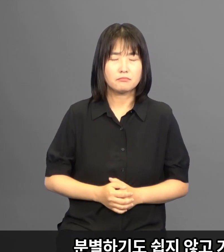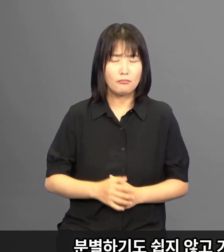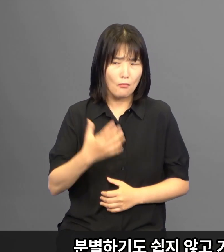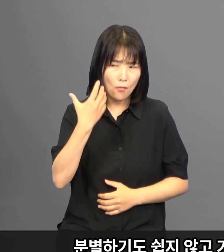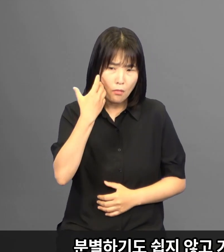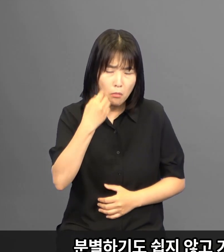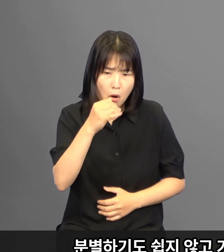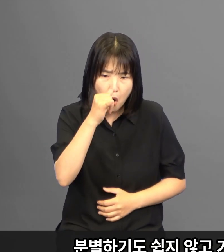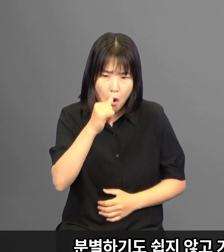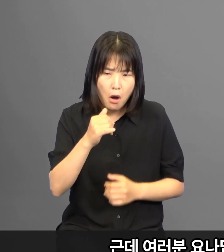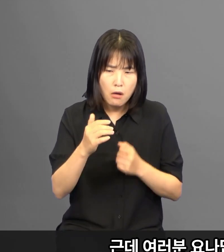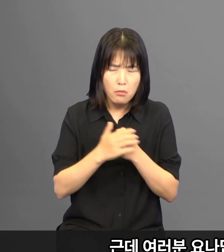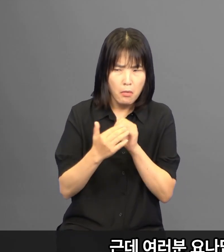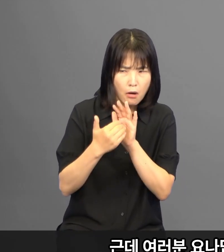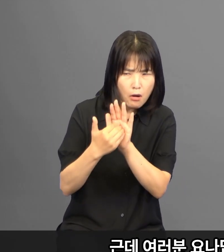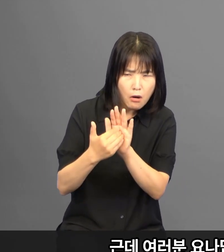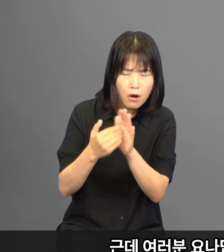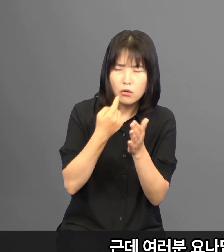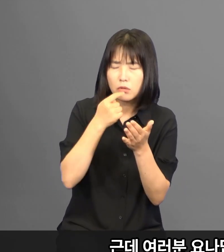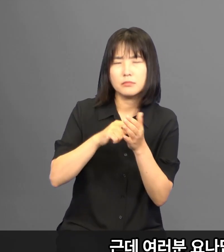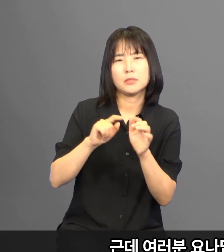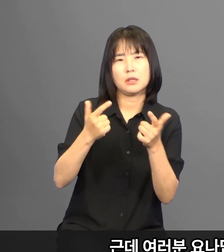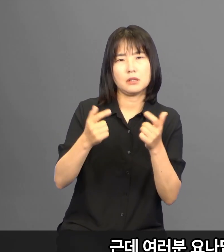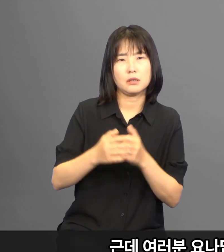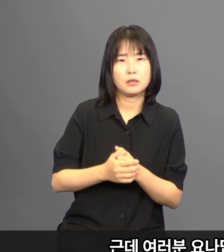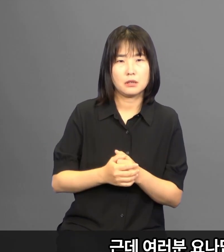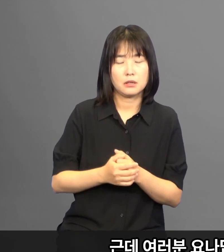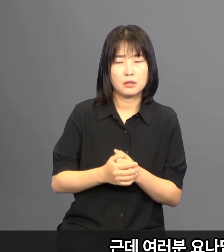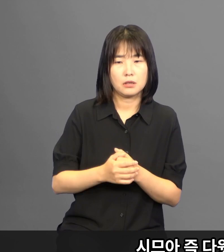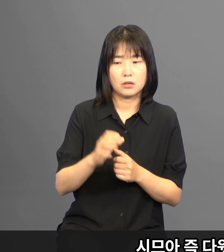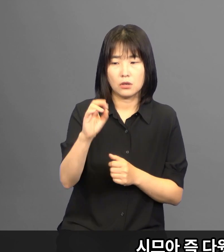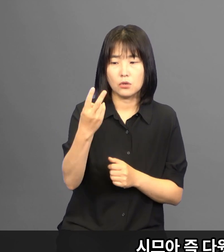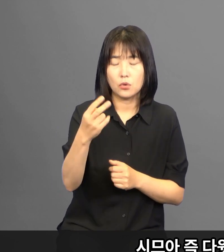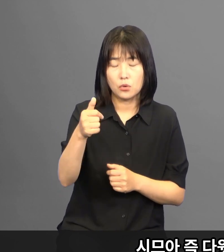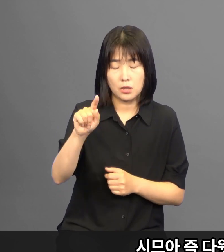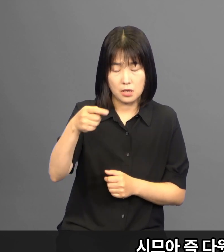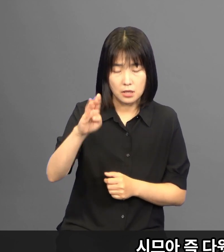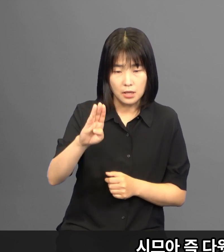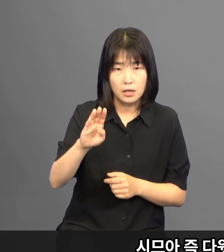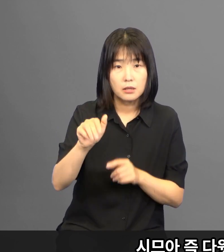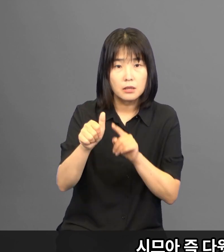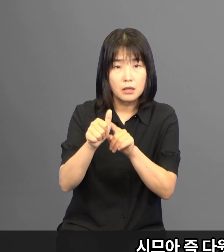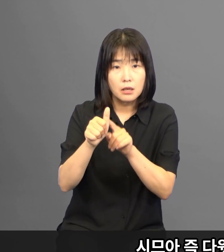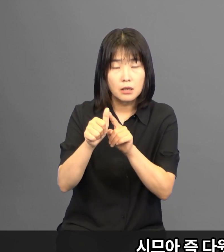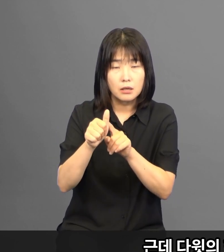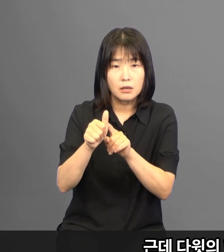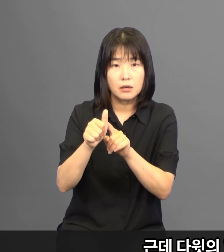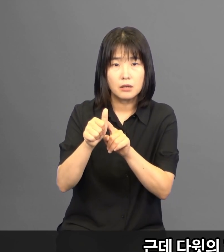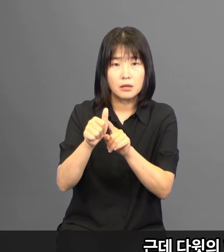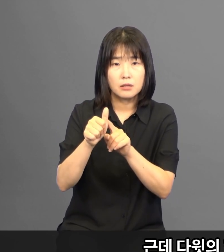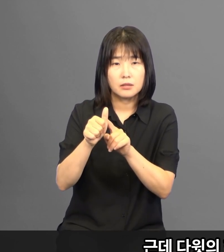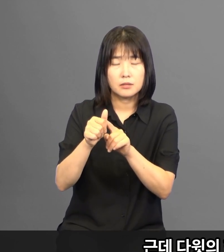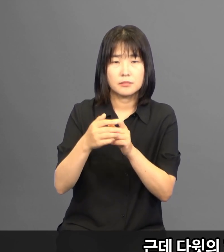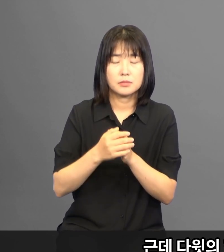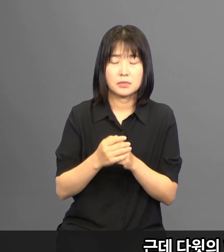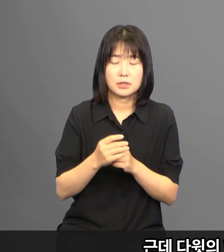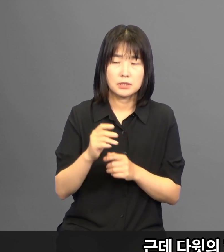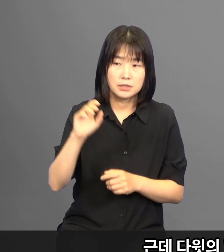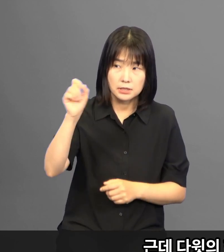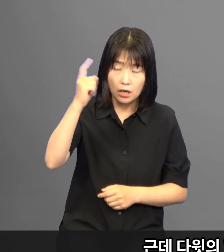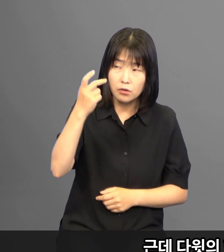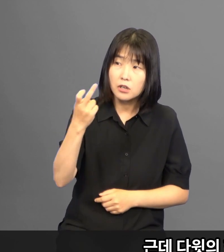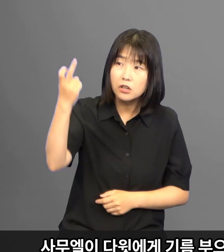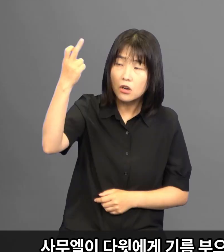쉽지 않다는 거예요. 근데 여러분, 요나답이 누구의 아들입니까? 시므아, 즉 다윗의 형의 아들이에요. 근데 다윗의 형이 언제